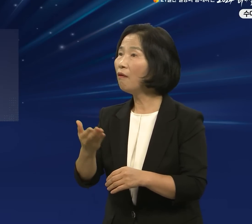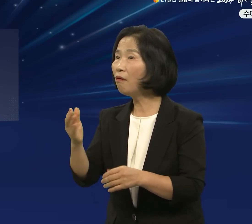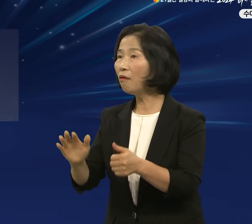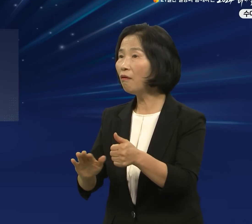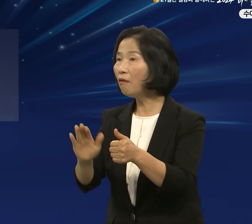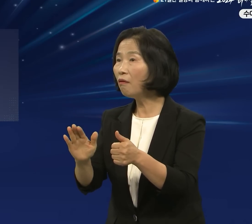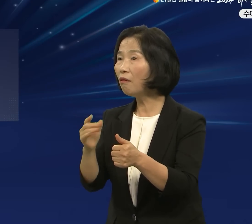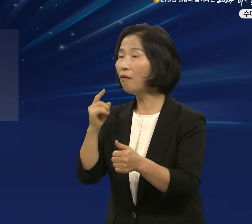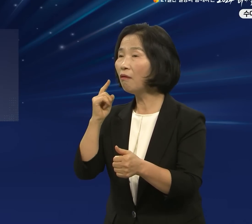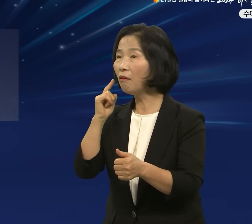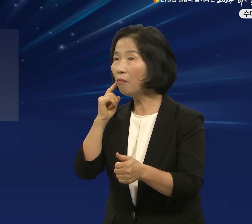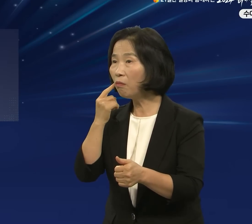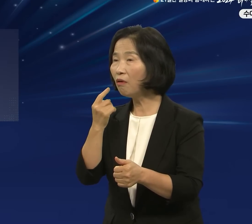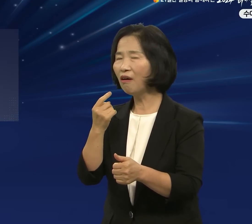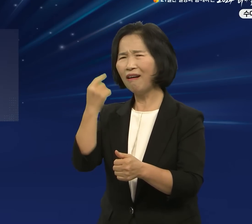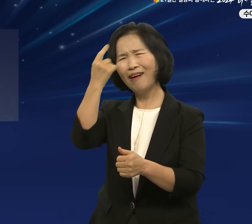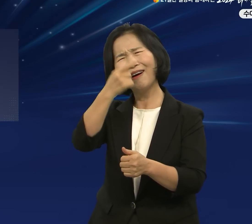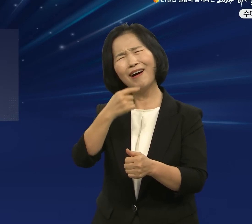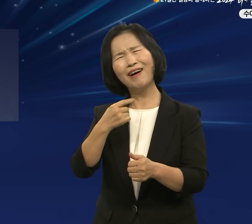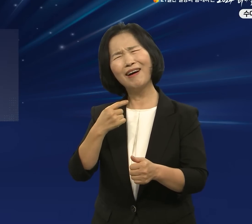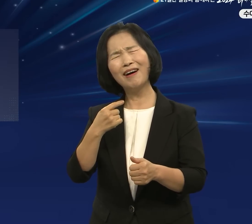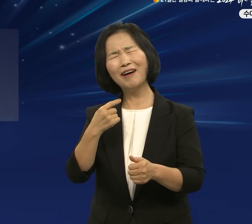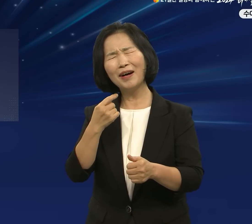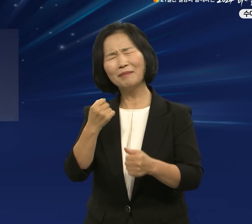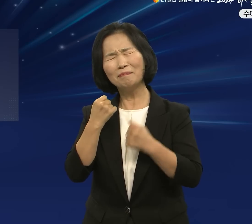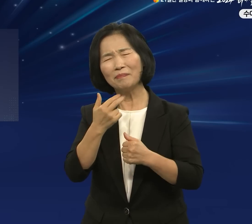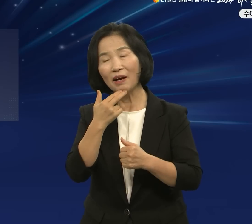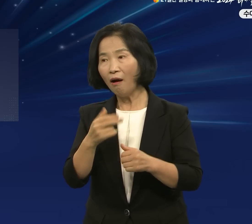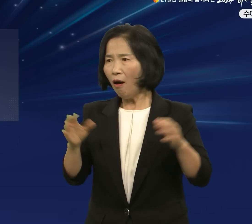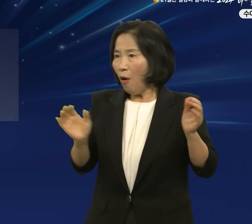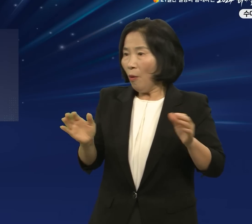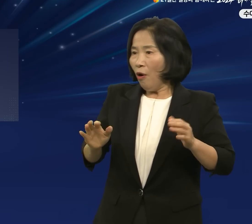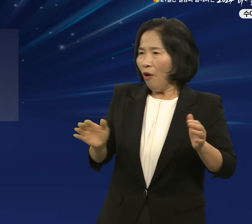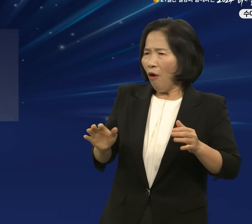당신은 그림자도 멋집니다. 이렇게 하셔야 됩니다.